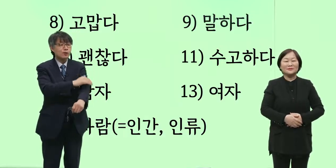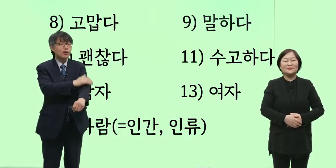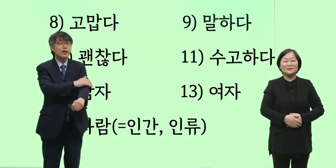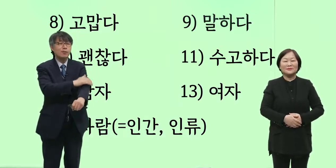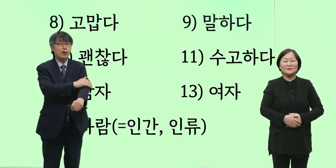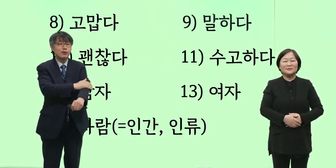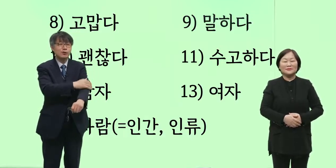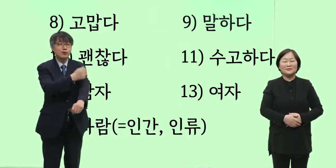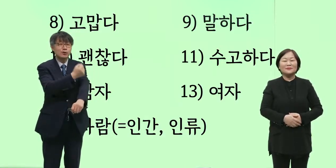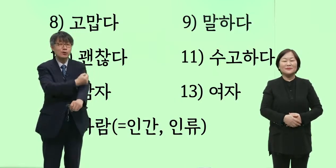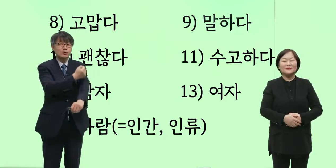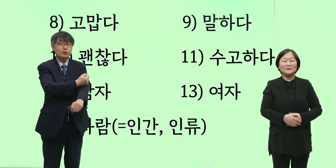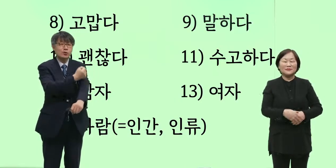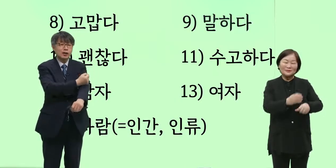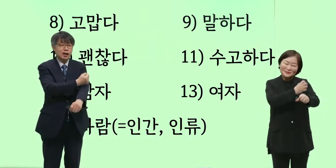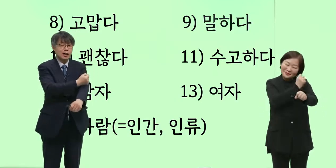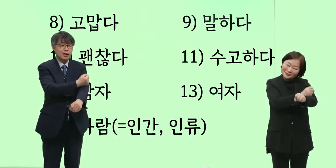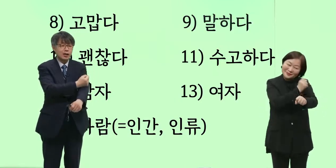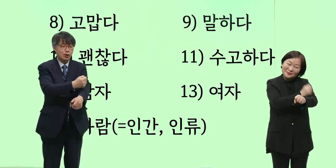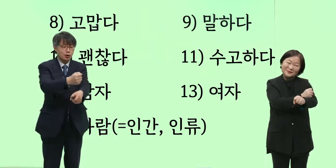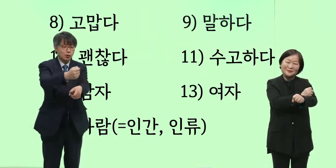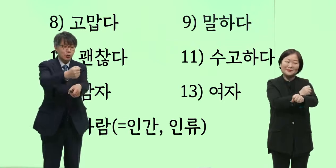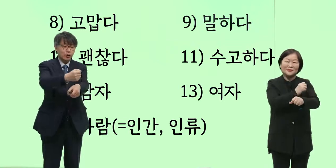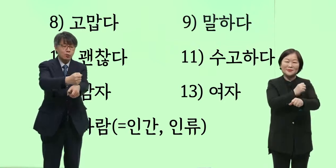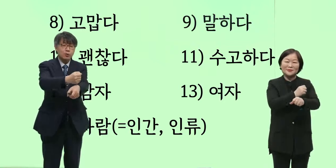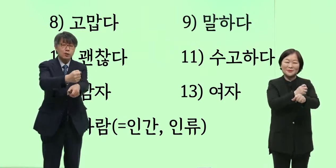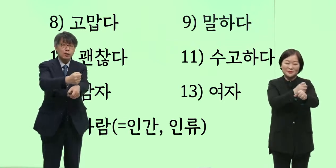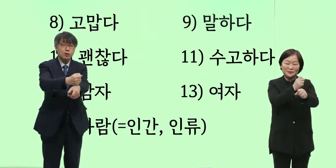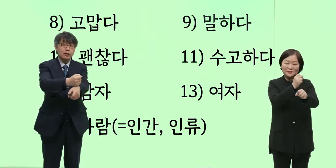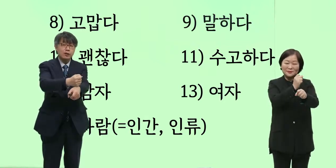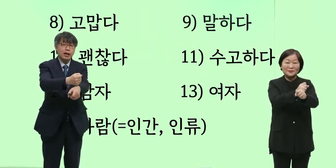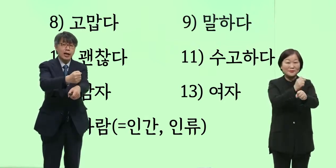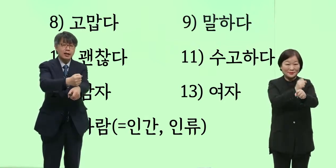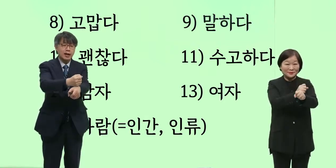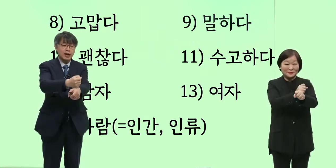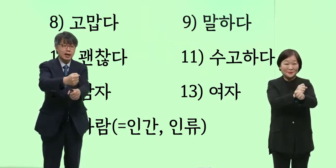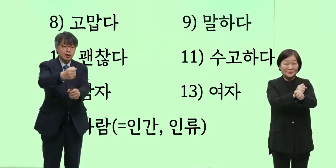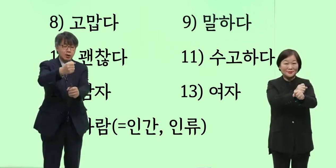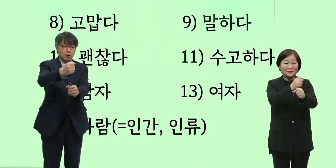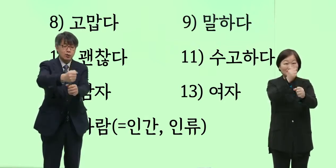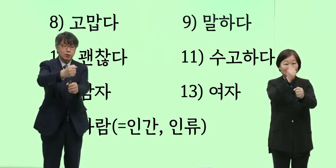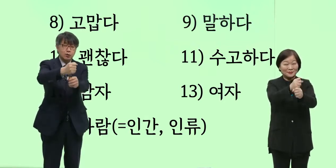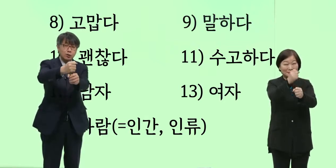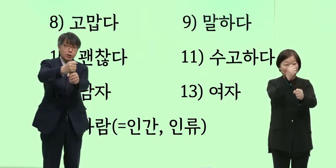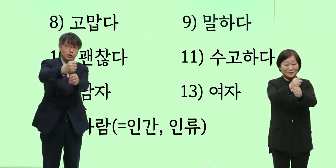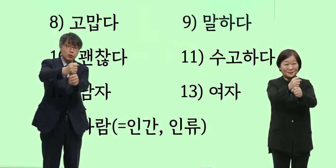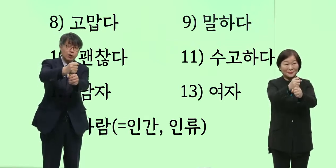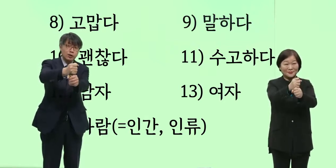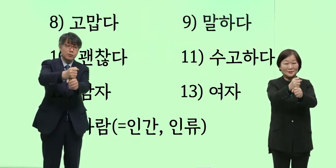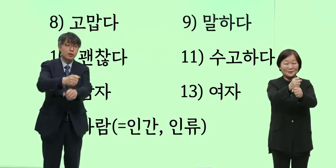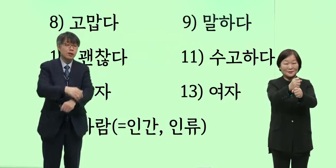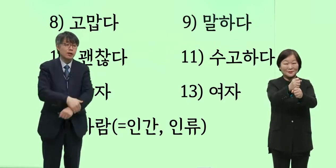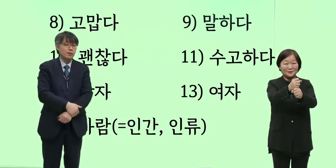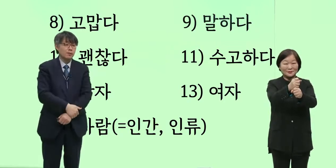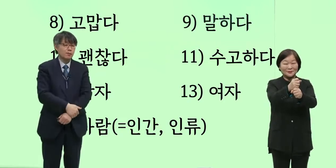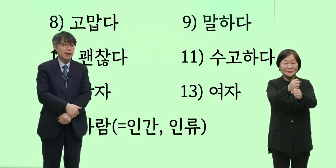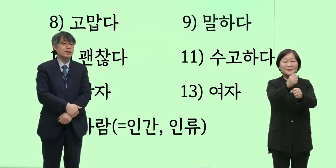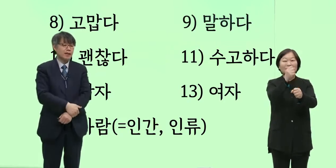여기가 아파요. 그죠? 수고하다. 이렇게 손목을 치면 하다. 여기 주먹을 치면 만들다.